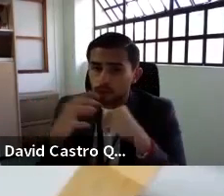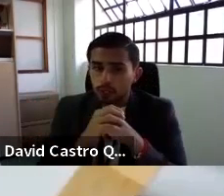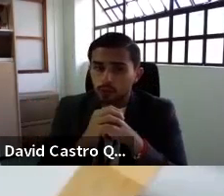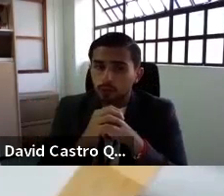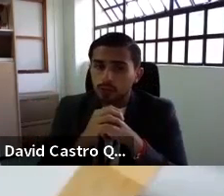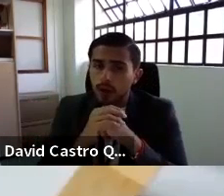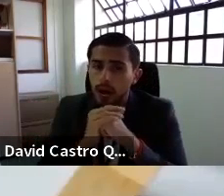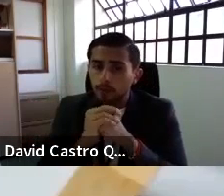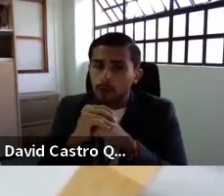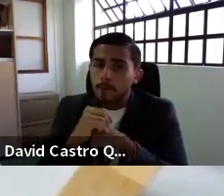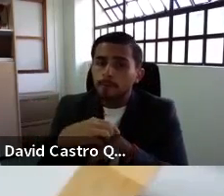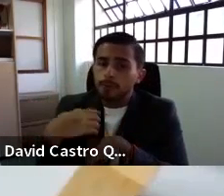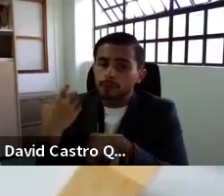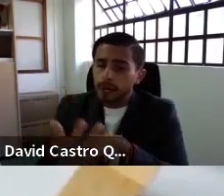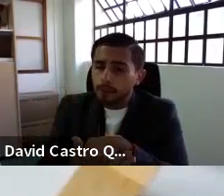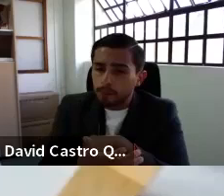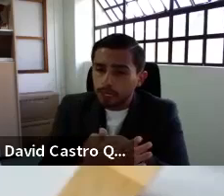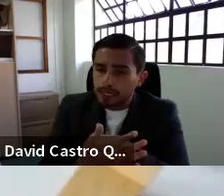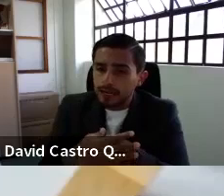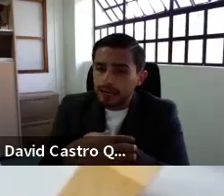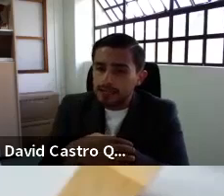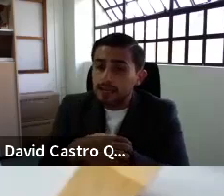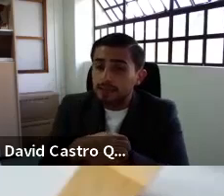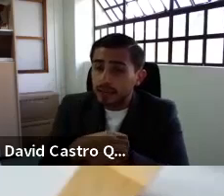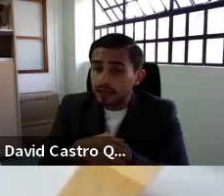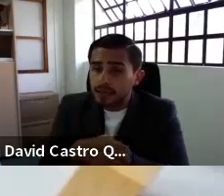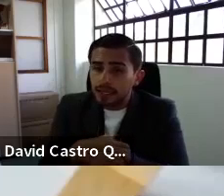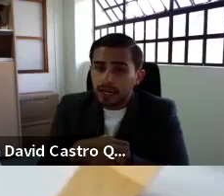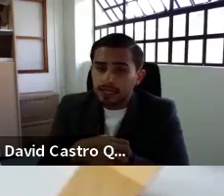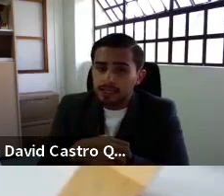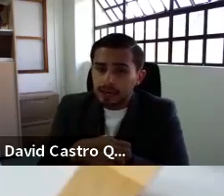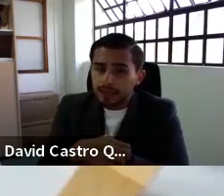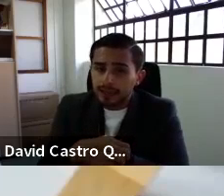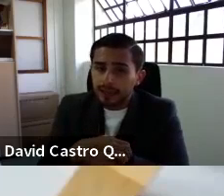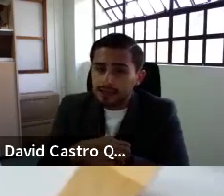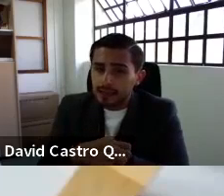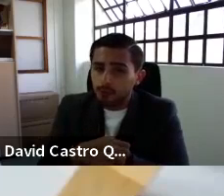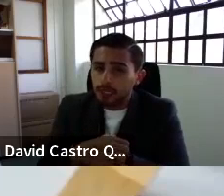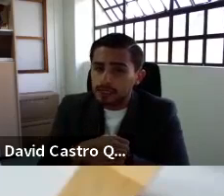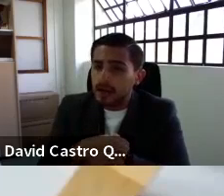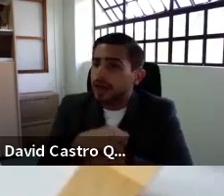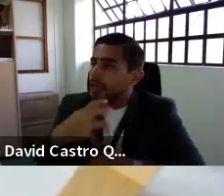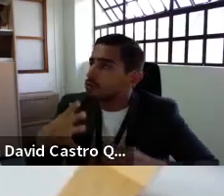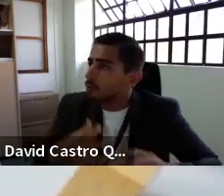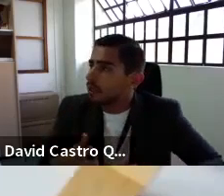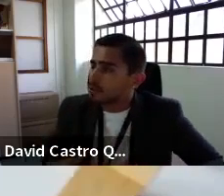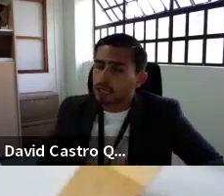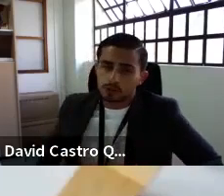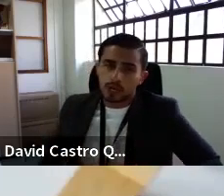con los que nosotros trabajamos, pero también la preponderancia que la ciencia tiene y la necesidad de que ésta sea movilizada en esos medios y en esos